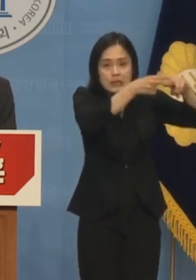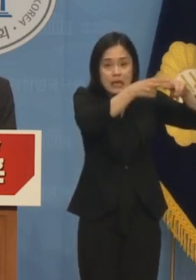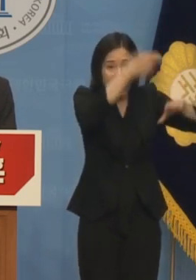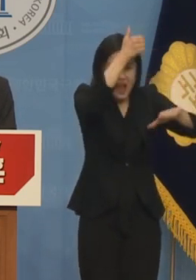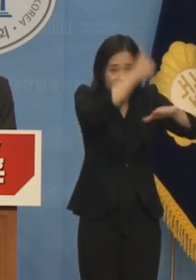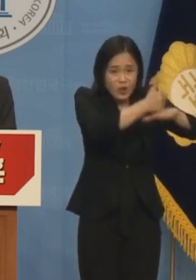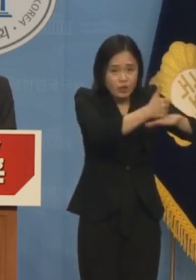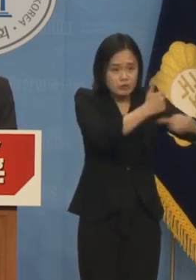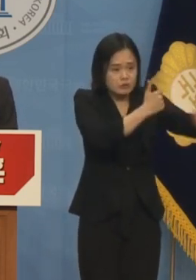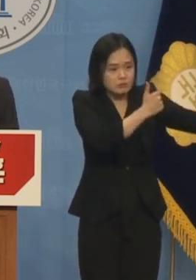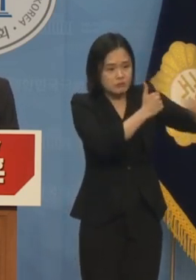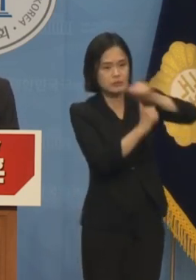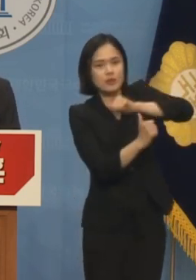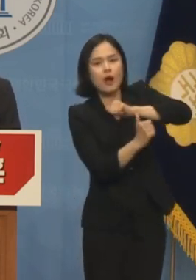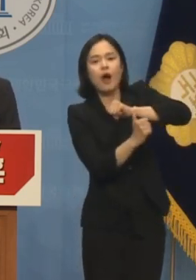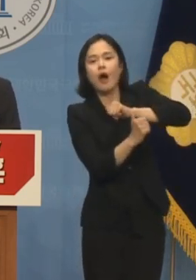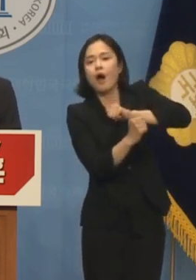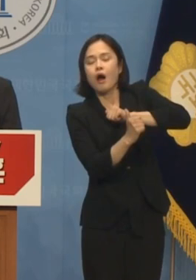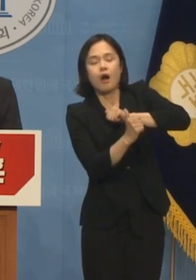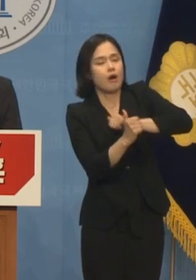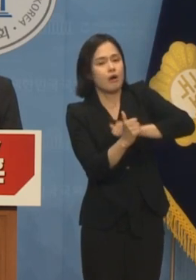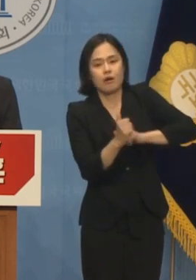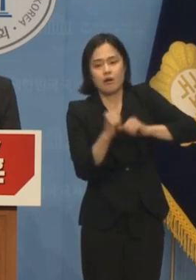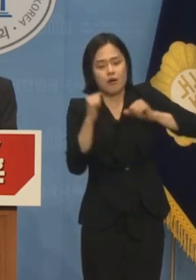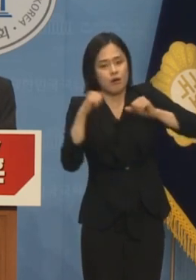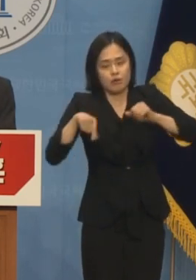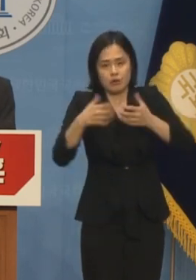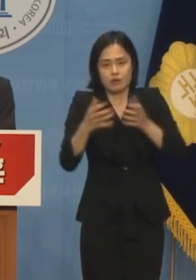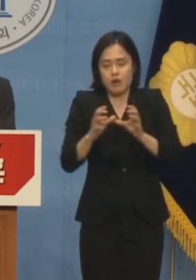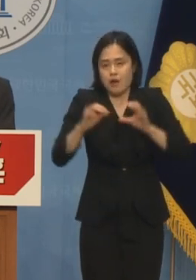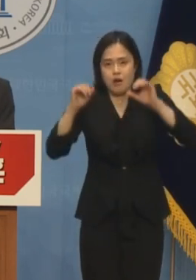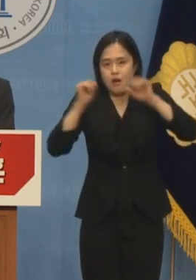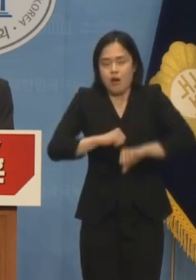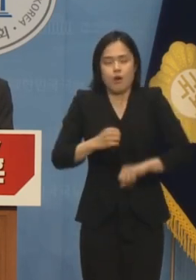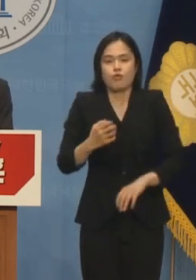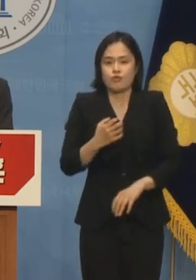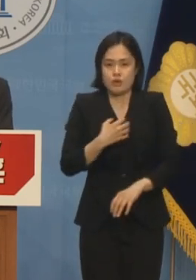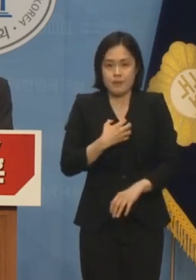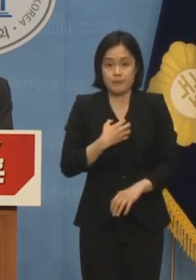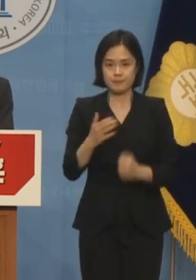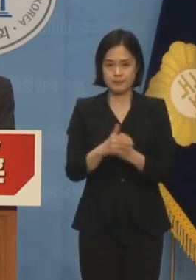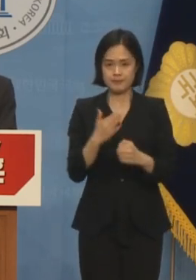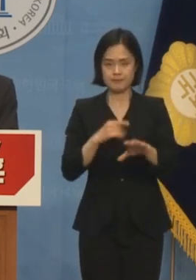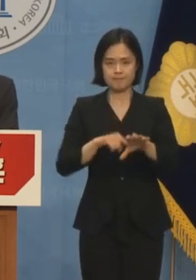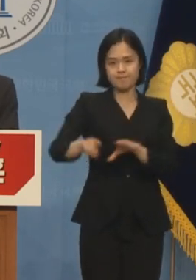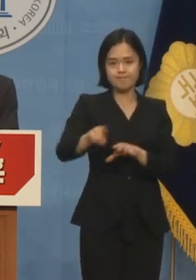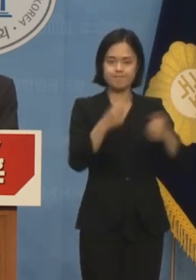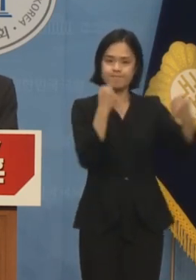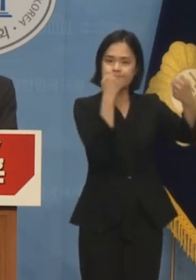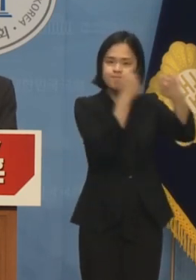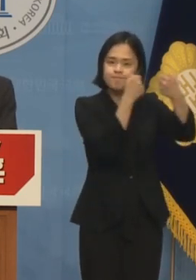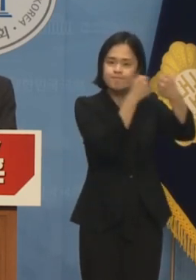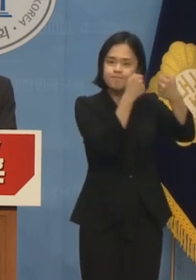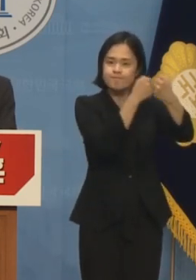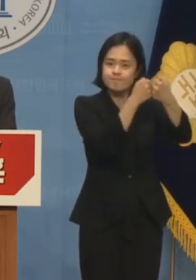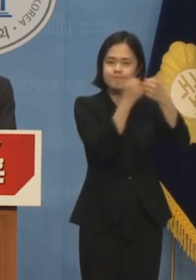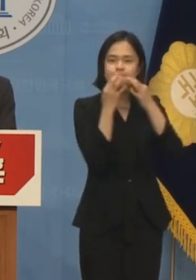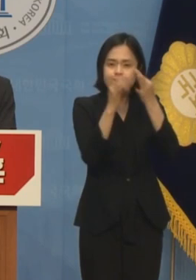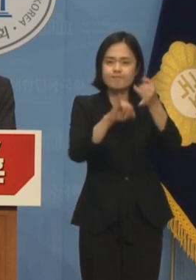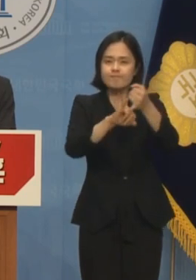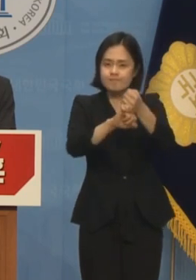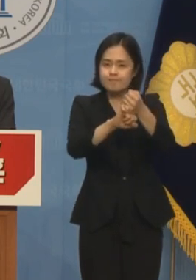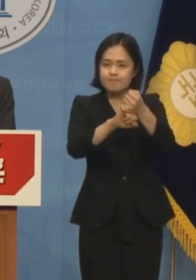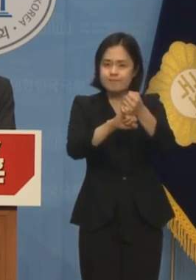처참하게 짓밟히게 될 것입니다. 제가 앞장서서 치열하게 싸우겠습니다. 그래야 우리도 이길